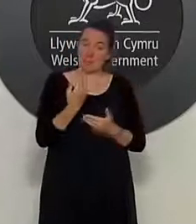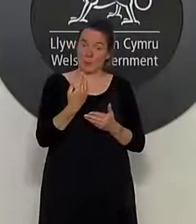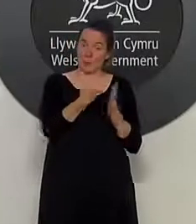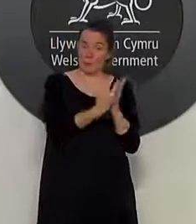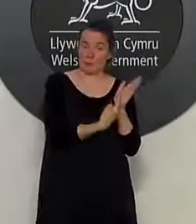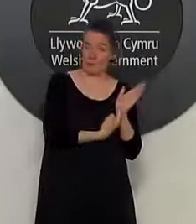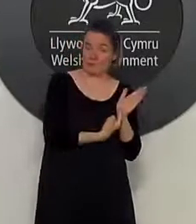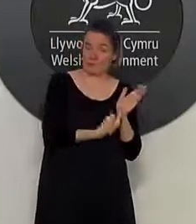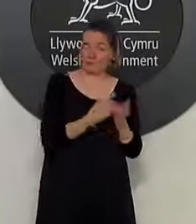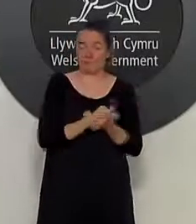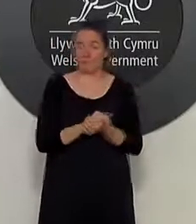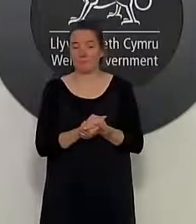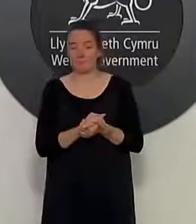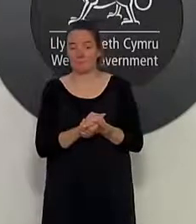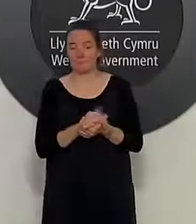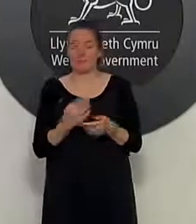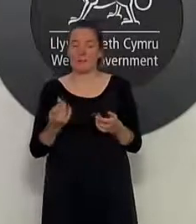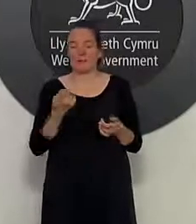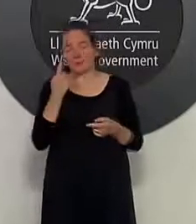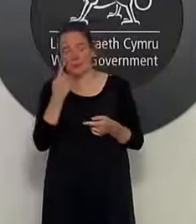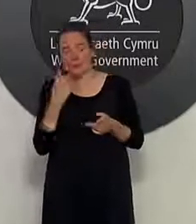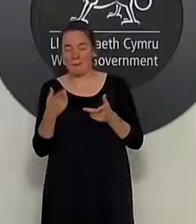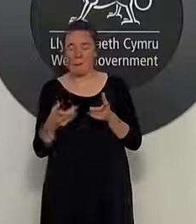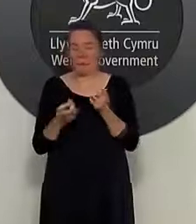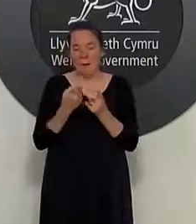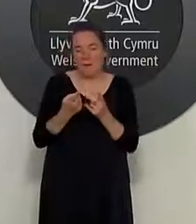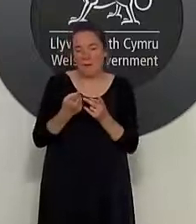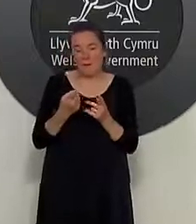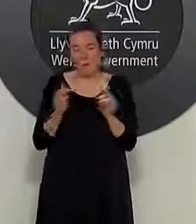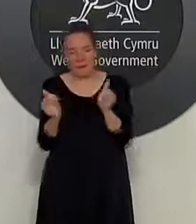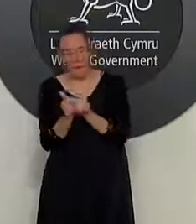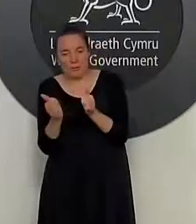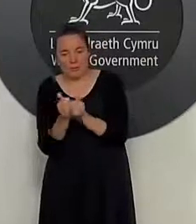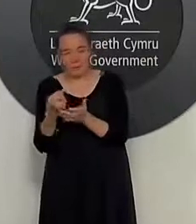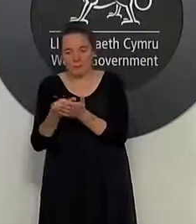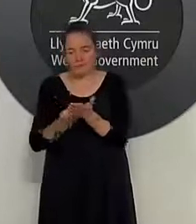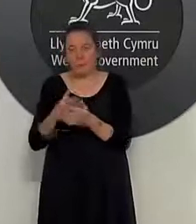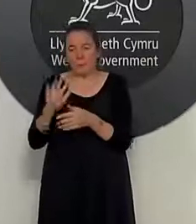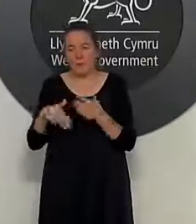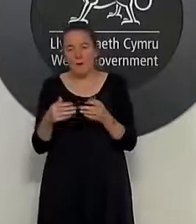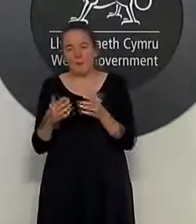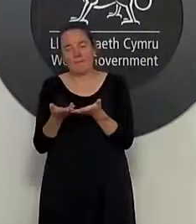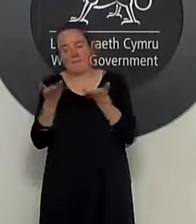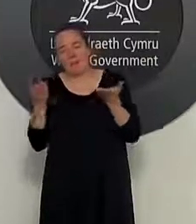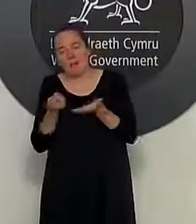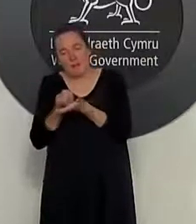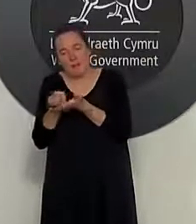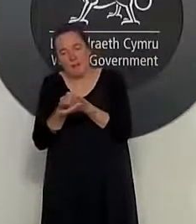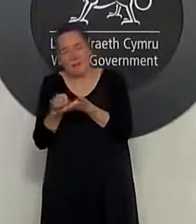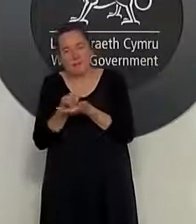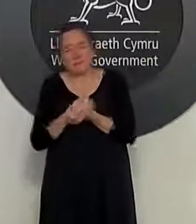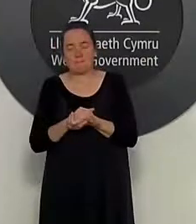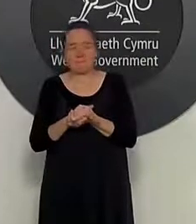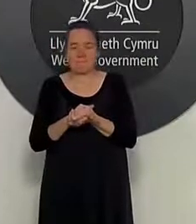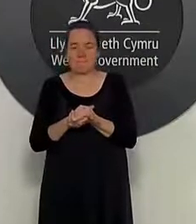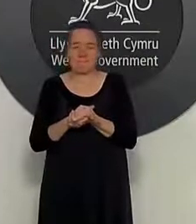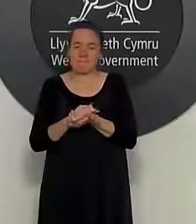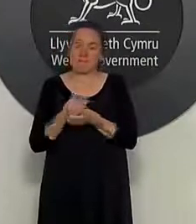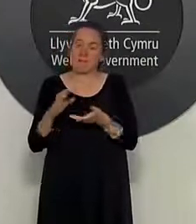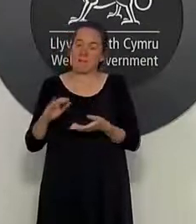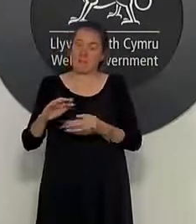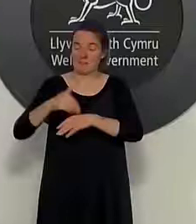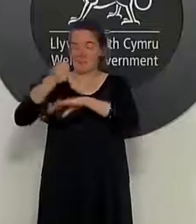ymrwymiadau eraill y cytundeb cydweithio, y papur gwyn a'r ddeddf eiddo a renti teg yr ymrwymiad I greu cwmni adeiladu